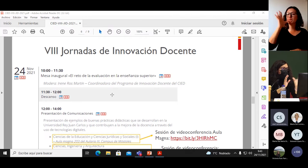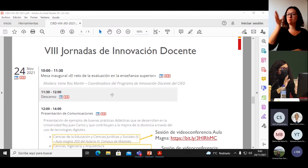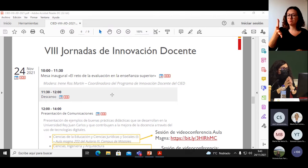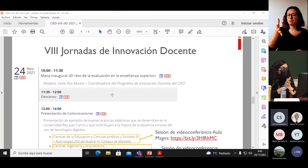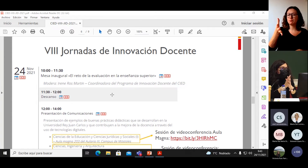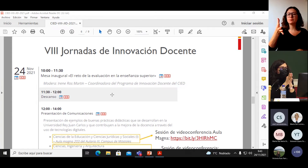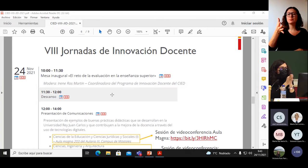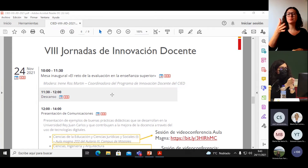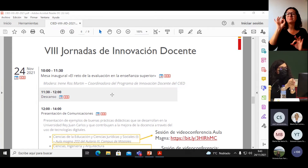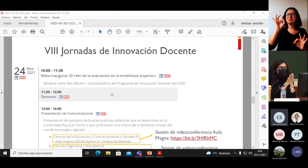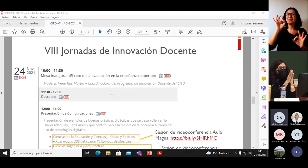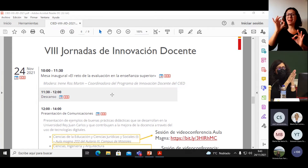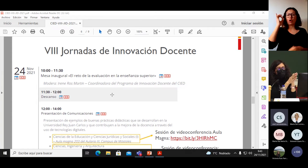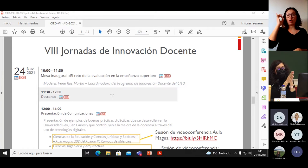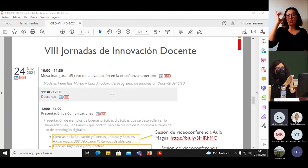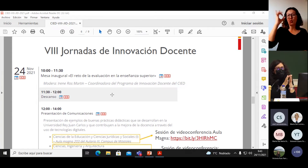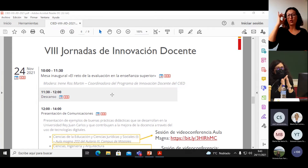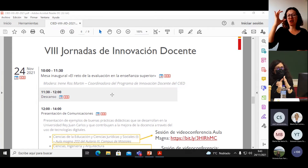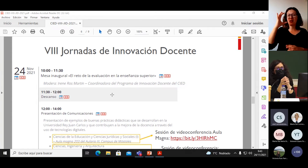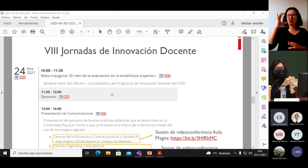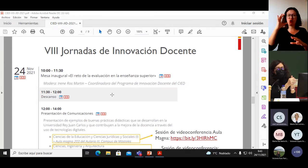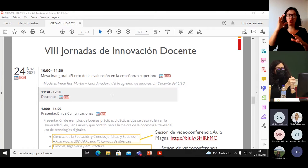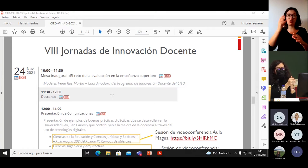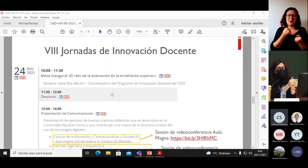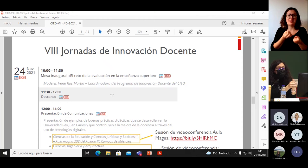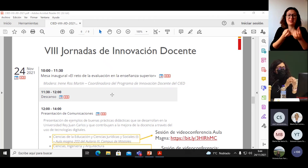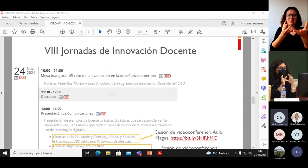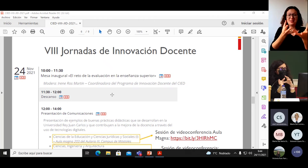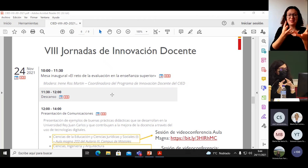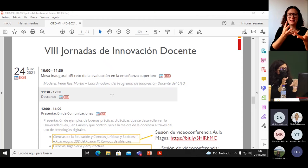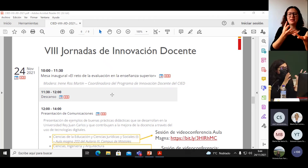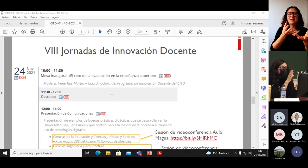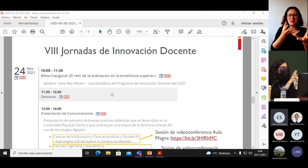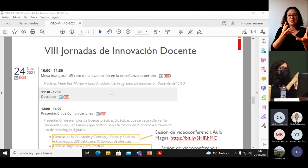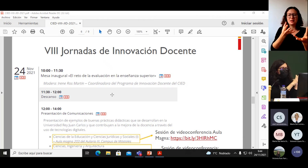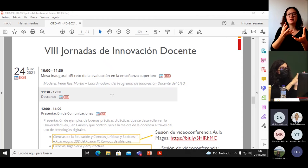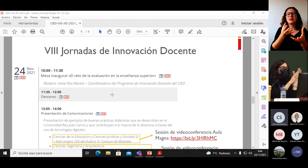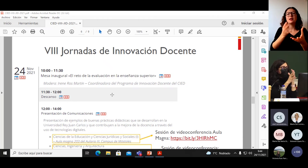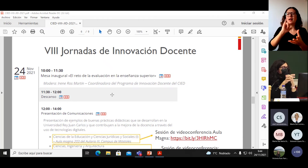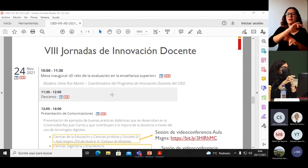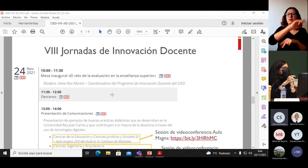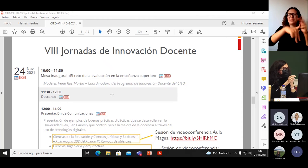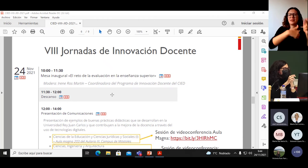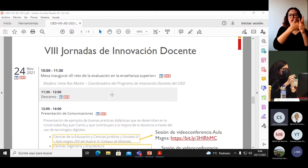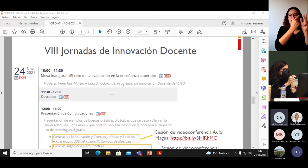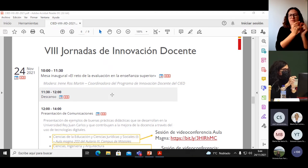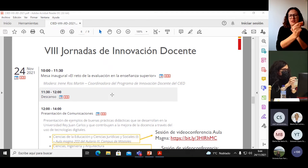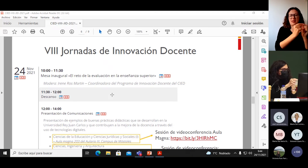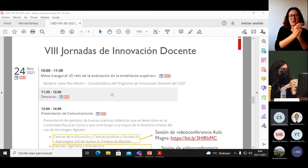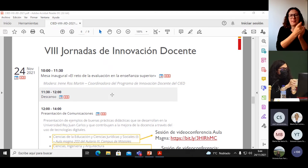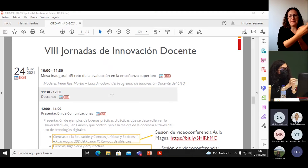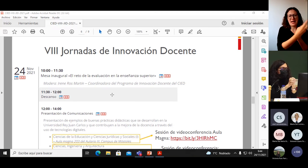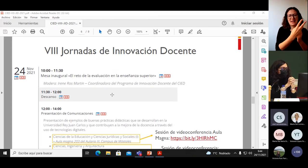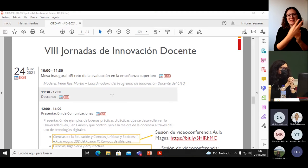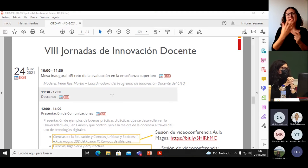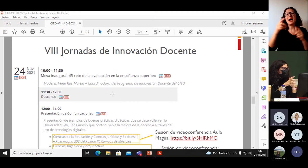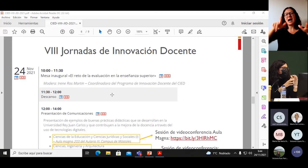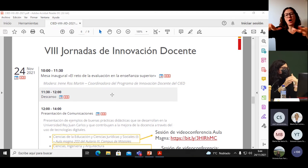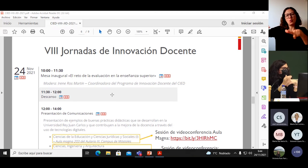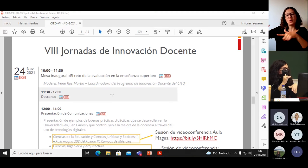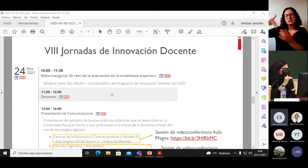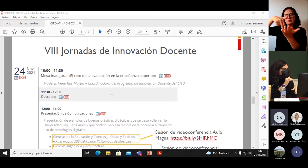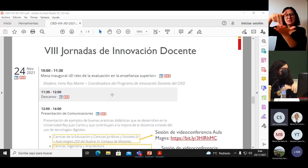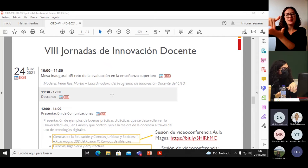sesiones de comunicaciones, vamos a tener varias salas de videoconferencia y varias aulas presenciales. Ahora iremos viendo